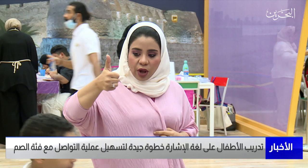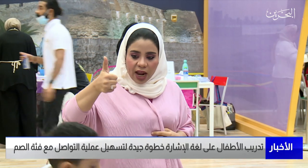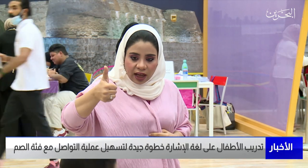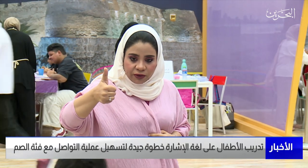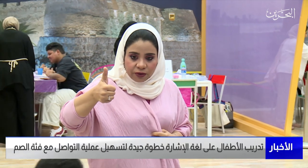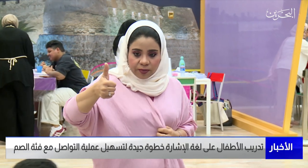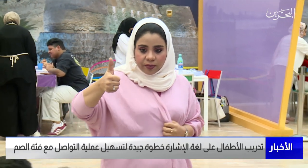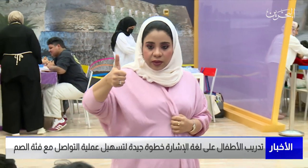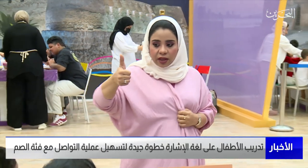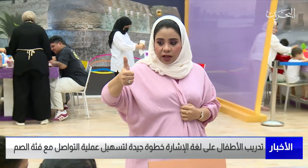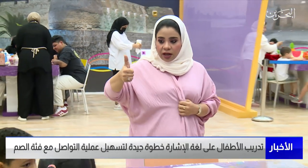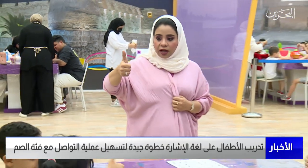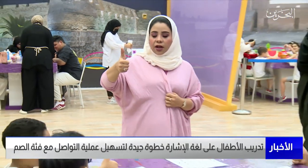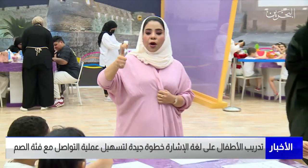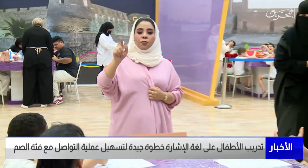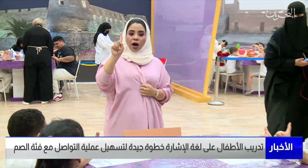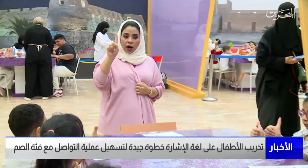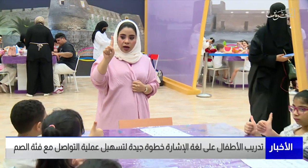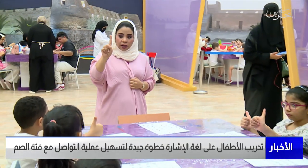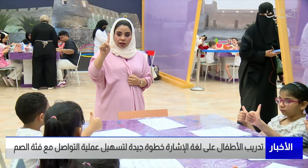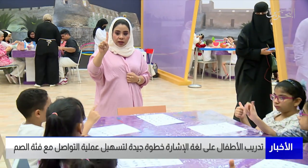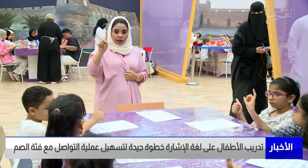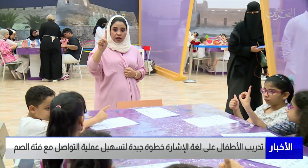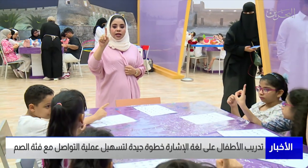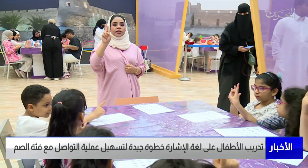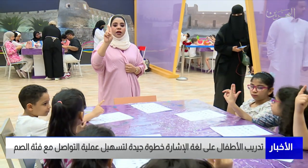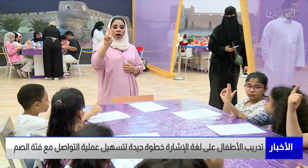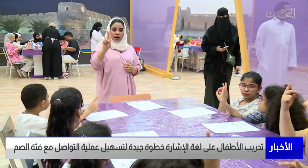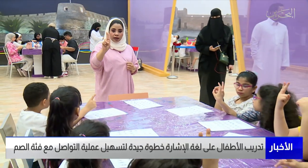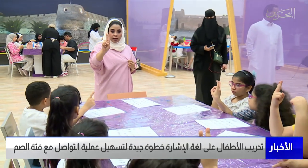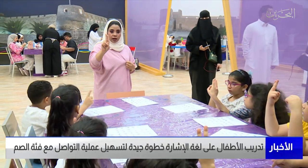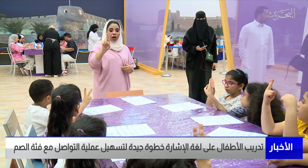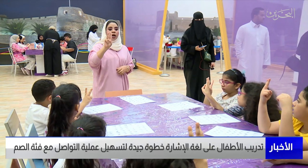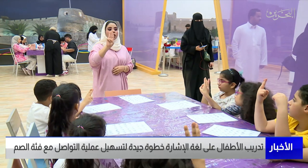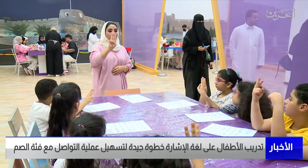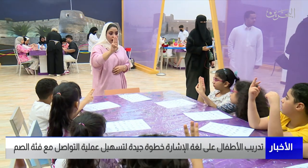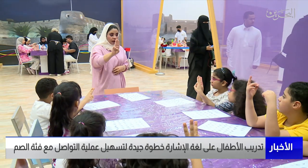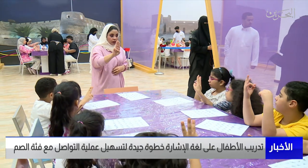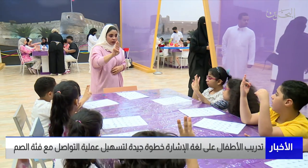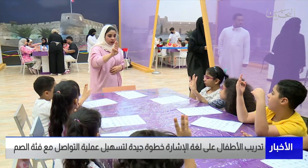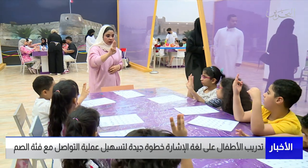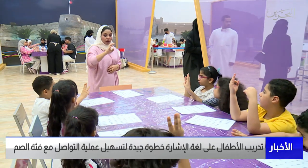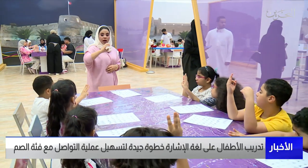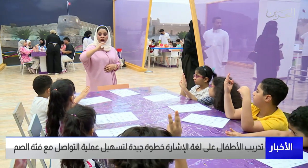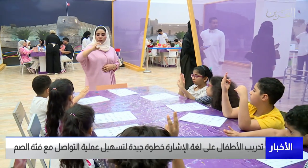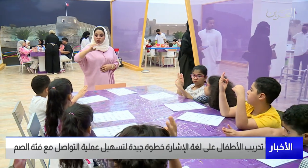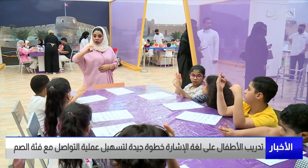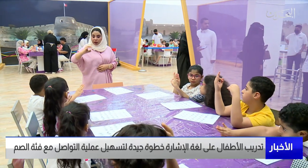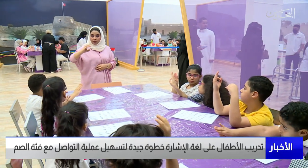كثيرة اكتسبها الأطفال في ورشة لغة الإشارة. فهذه الورشة ركزت على تعليم الأطفال مبادئ